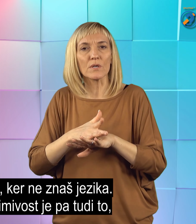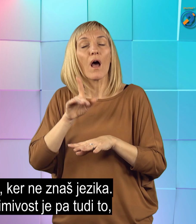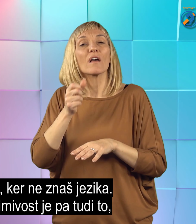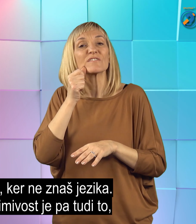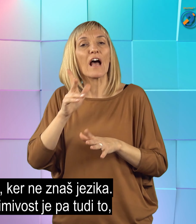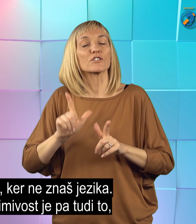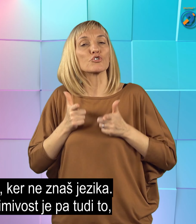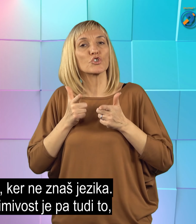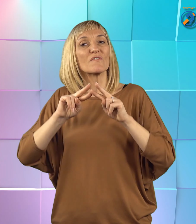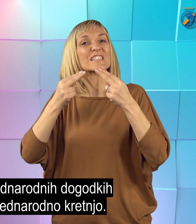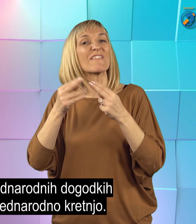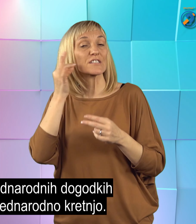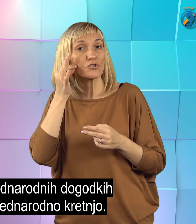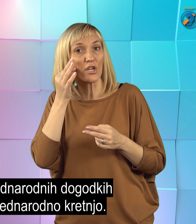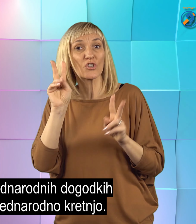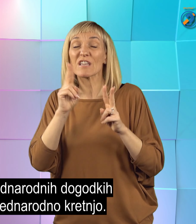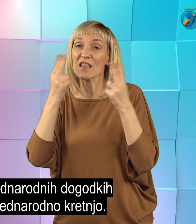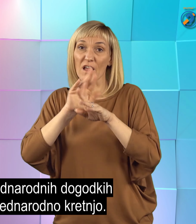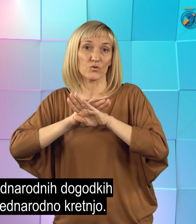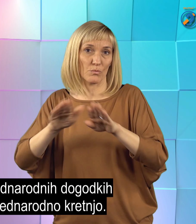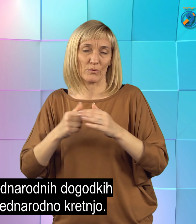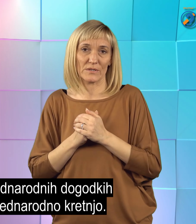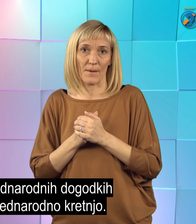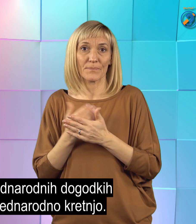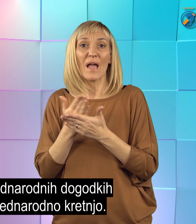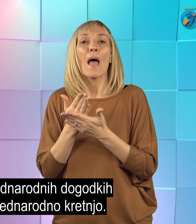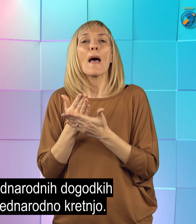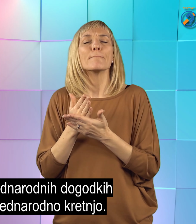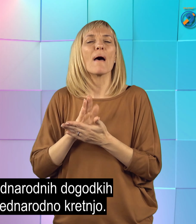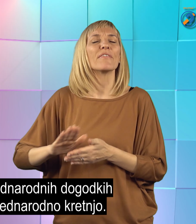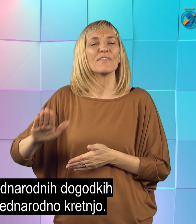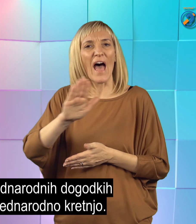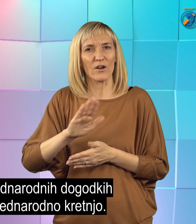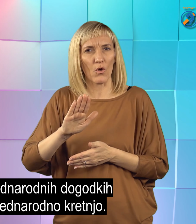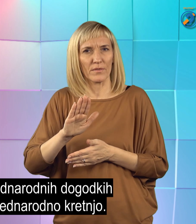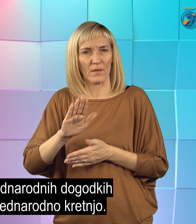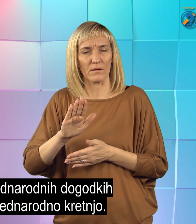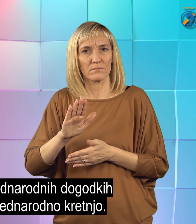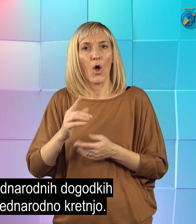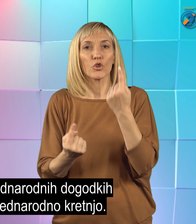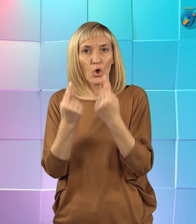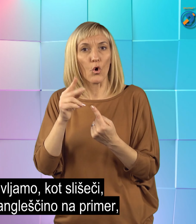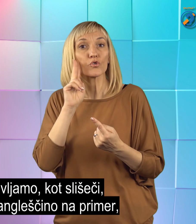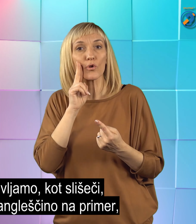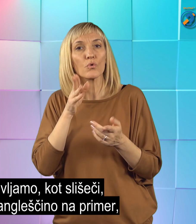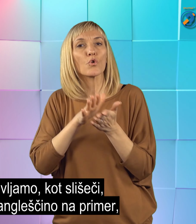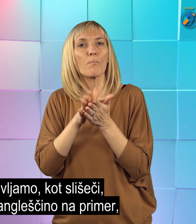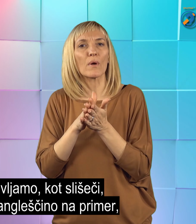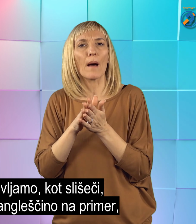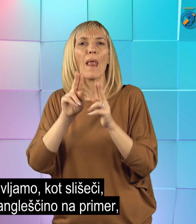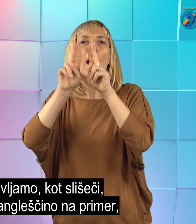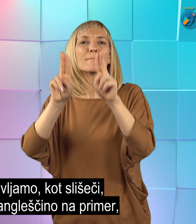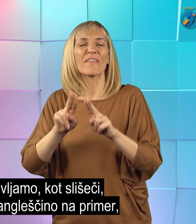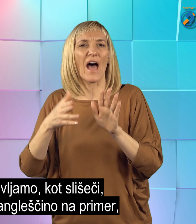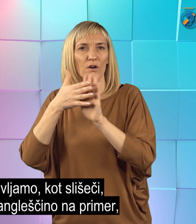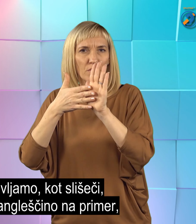zanimivost je pa tudi ta, da gluhi na mednarodnih dogodkih uporabljajo mednarodno kretnjo. Če si predstavljamo tako kot slišeči,